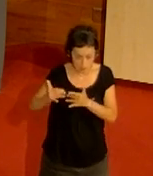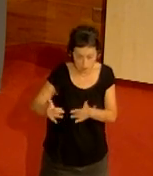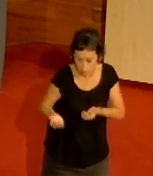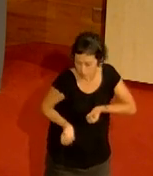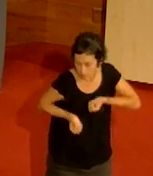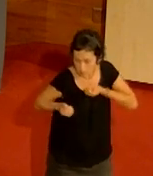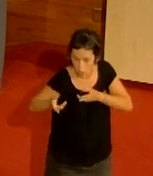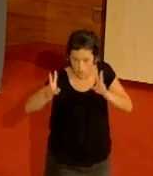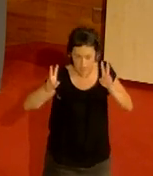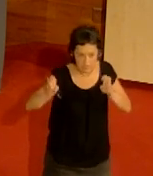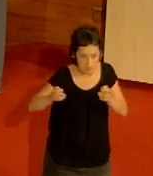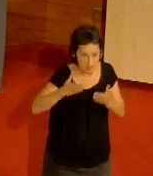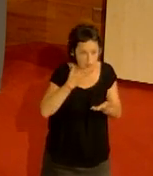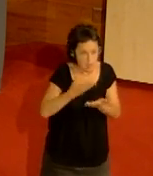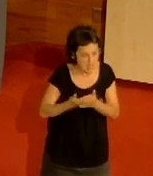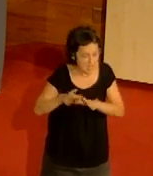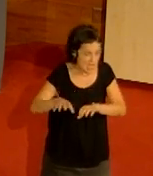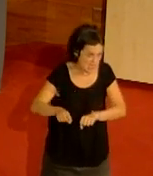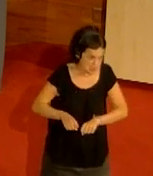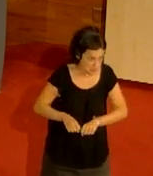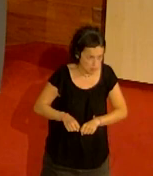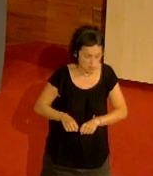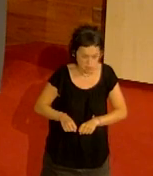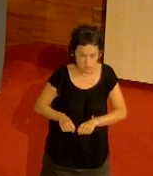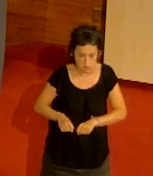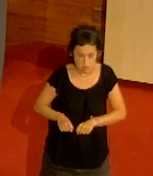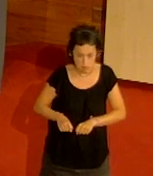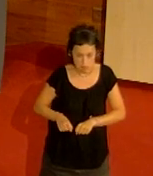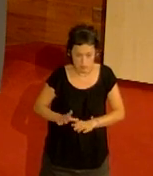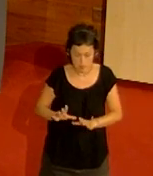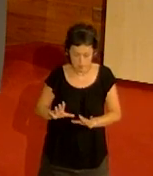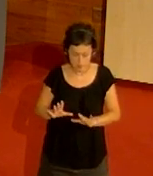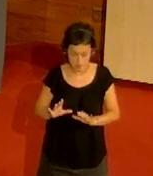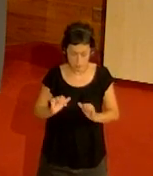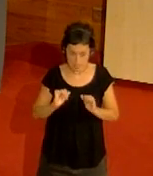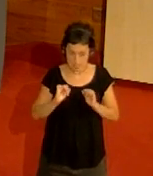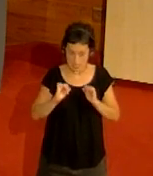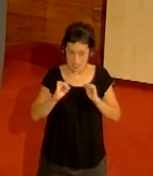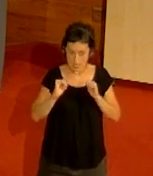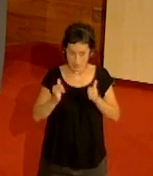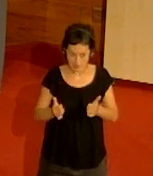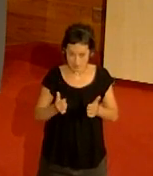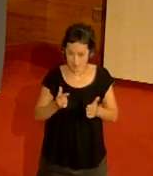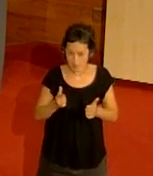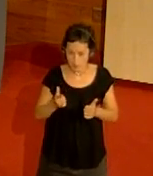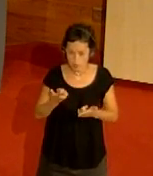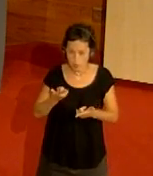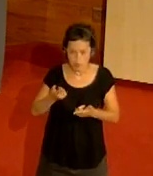sobre... Bueno, de hecho, lo que reciben es una... al principio es una orden de deportación que,